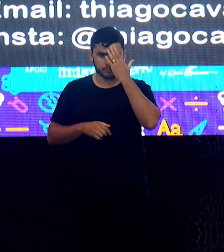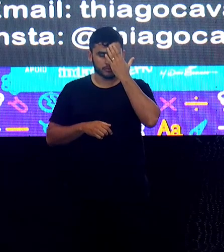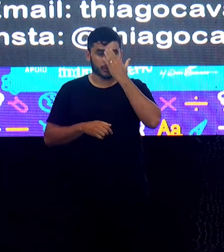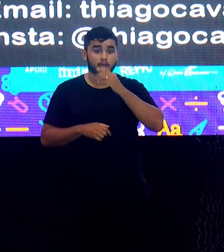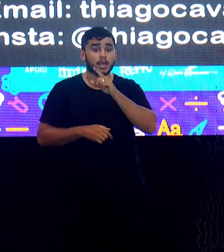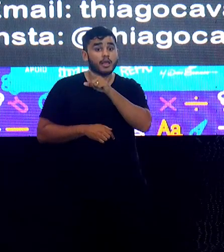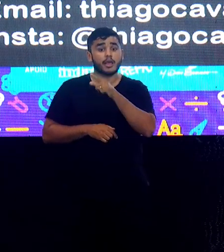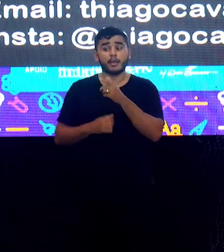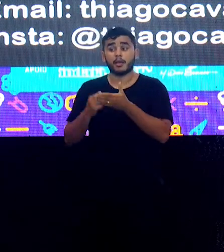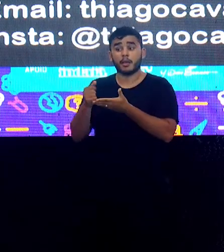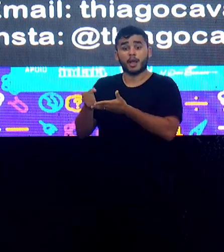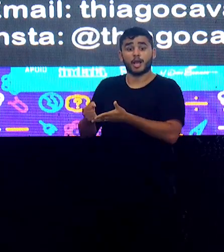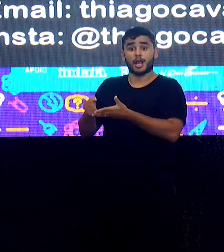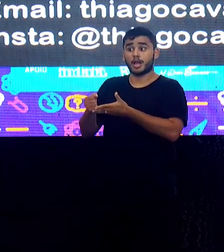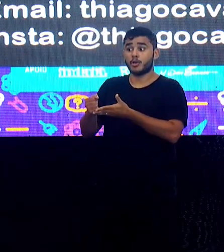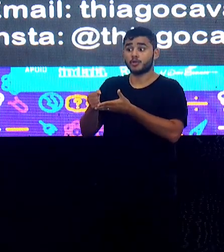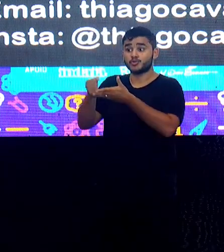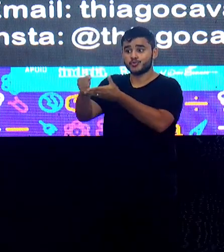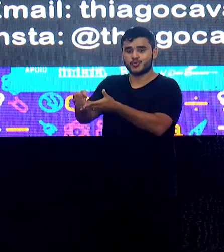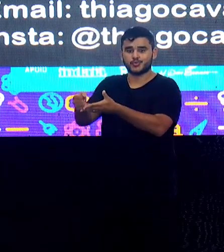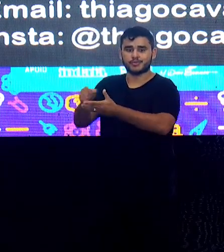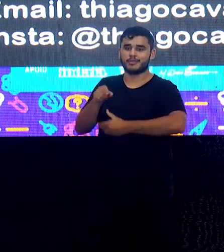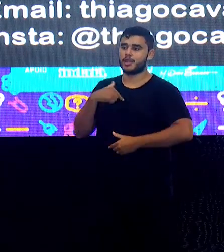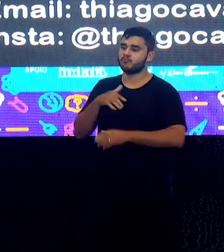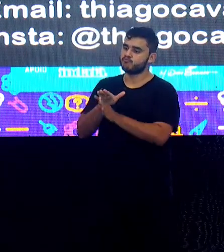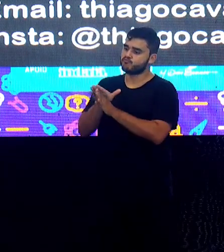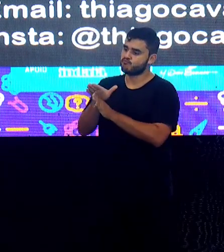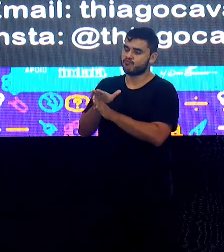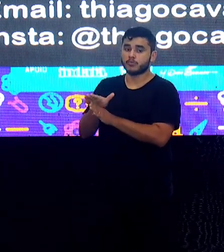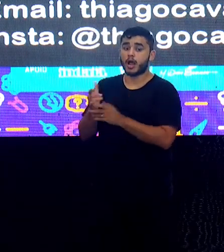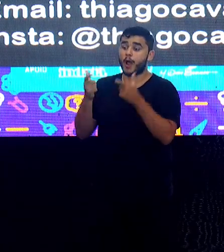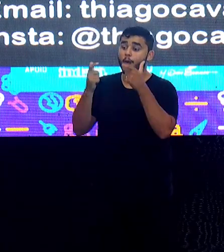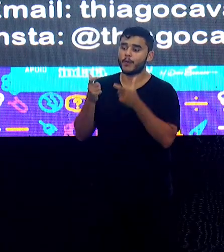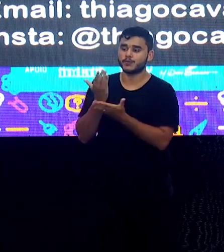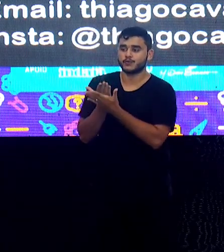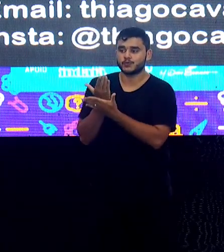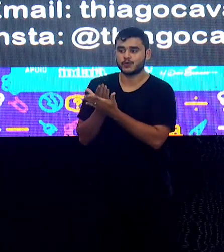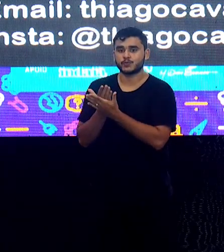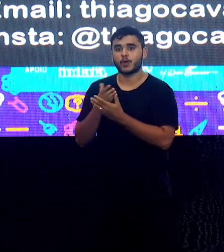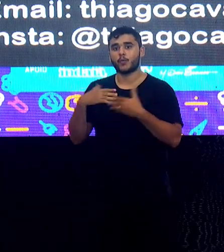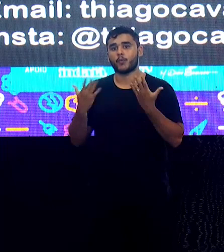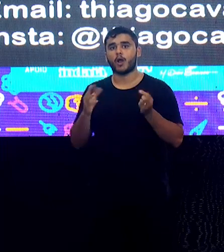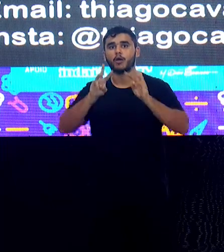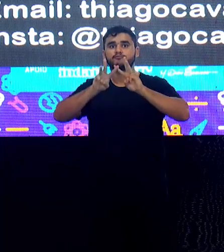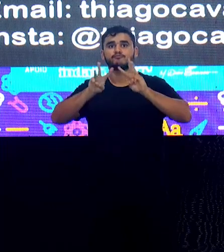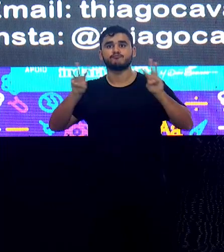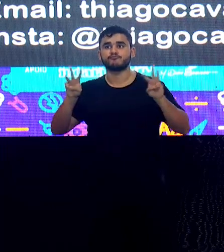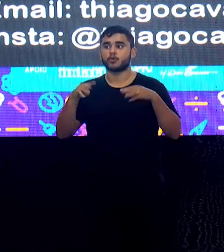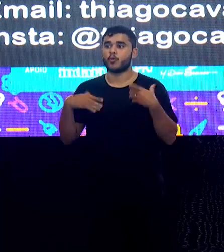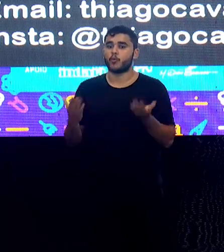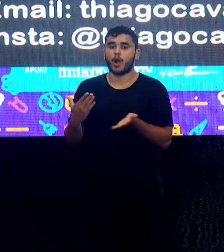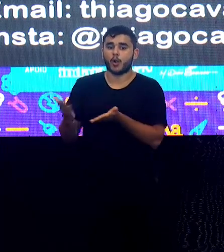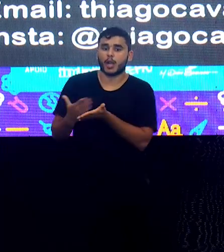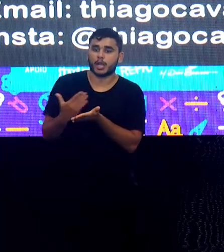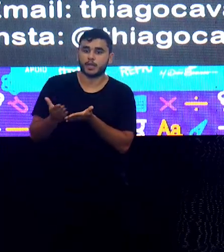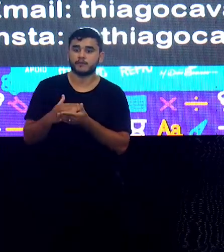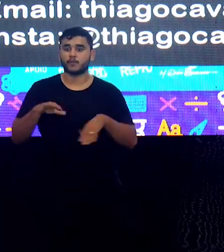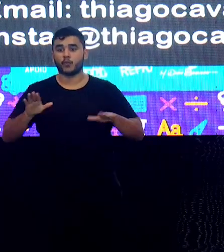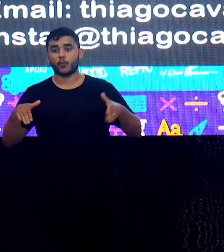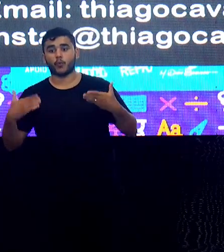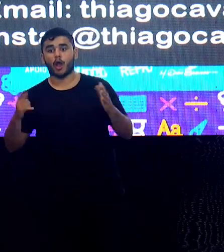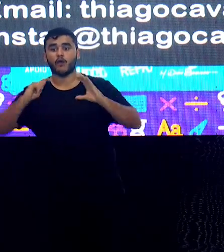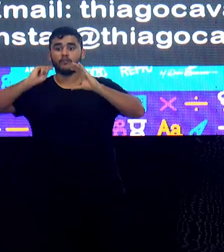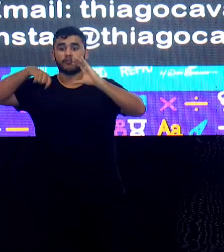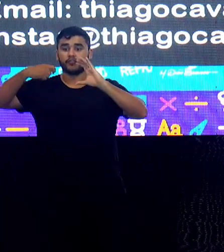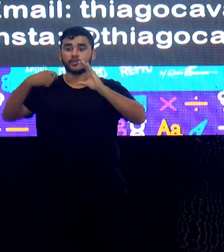Professor, por onde é que eu devo estudar? Professor, que sites são bons? Professor, que videoaulas são